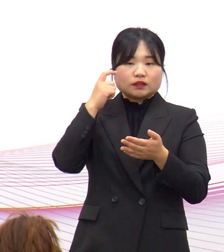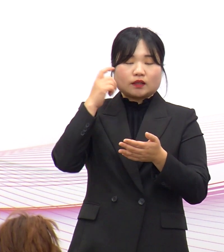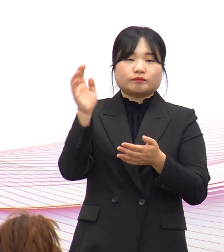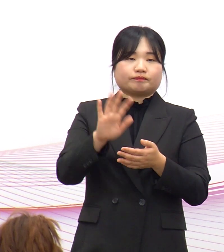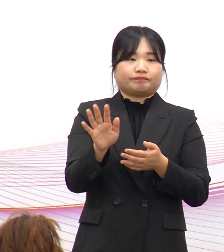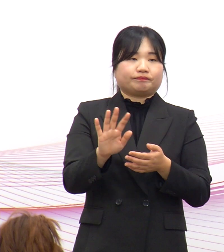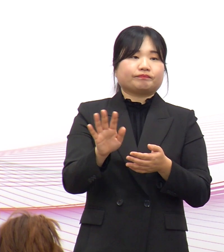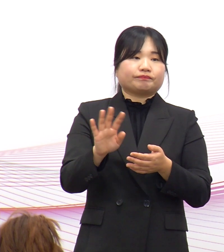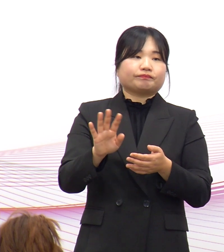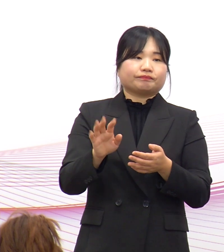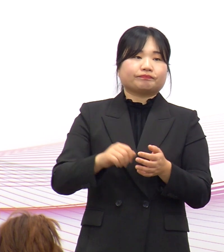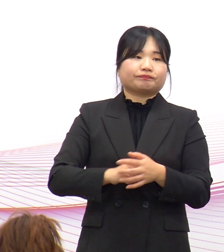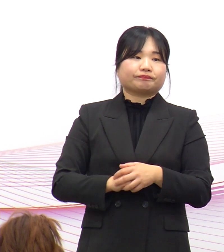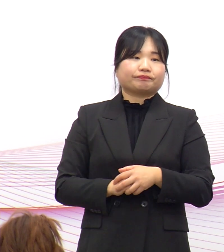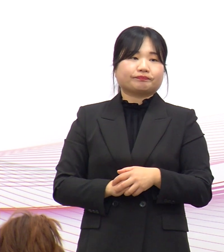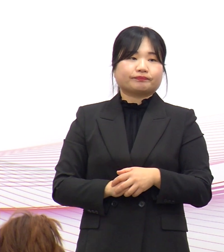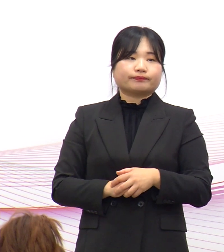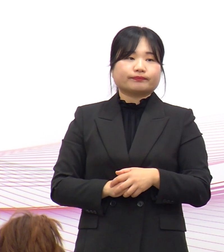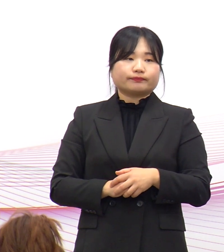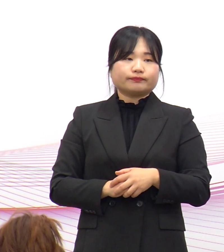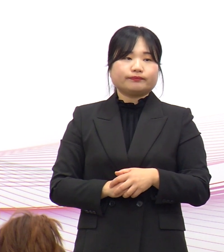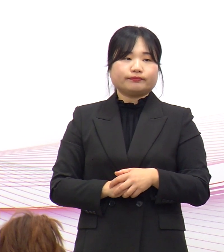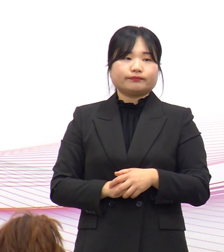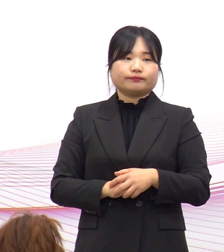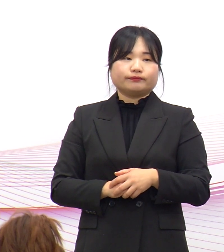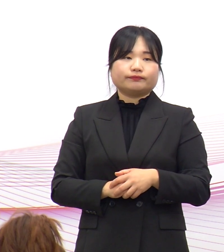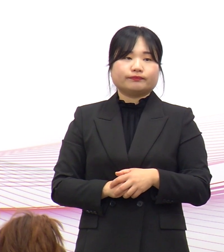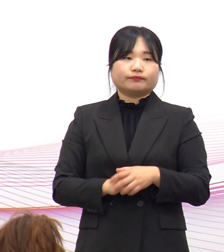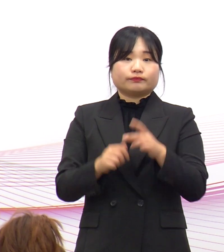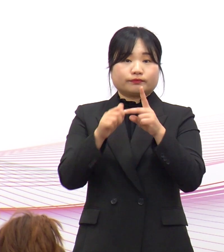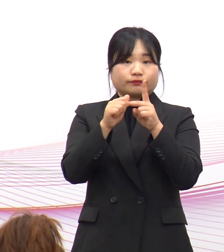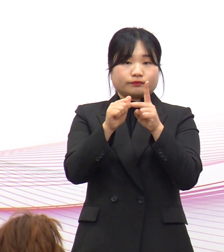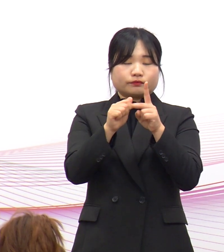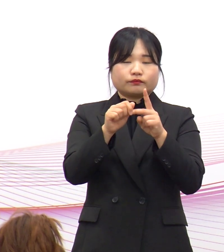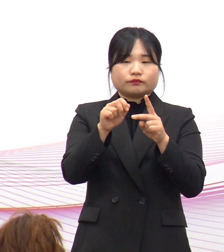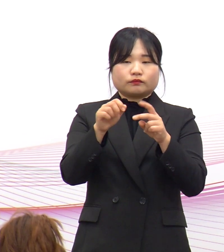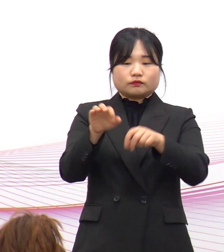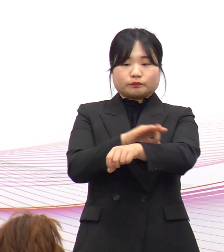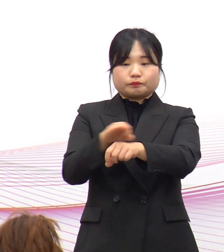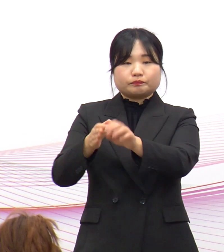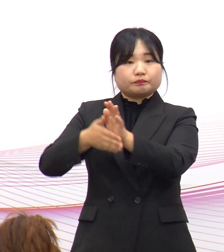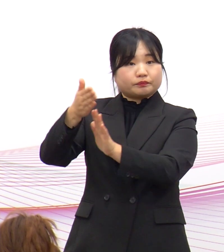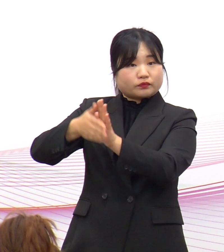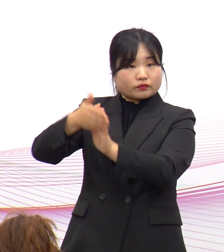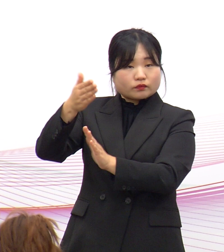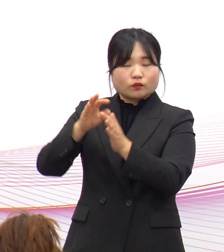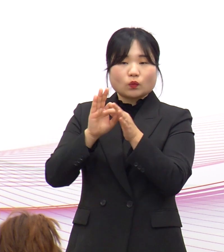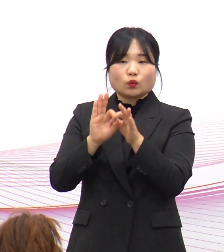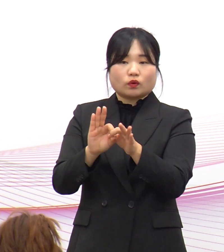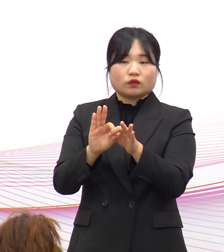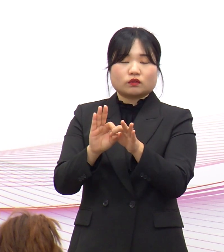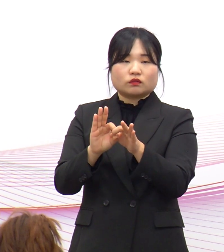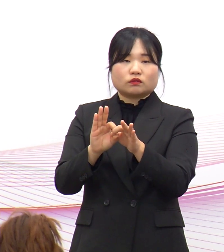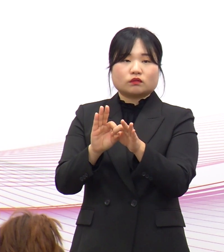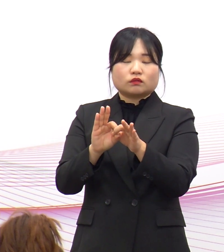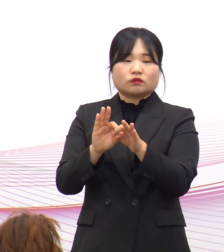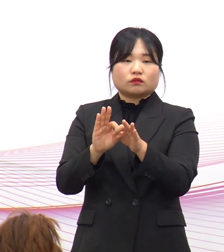전혀 없다고 판단하고 있고요. 그리고 메가시티 부분은